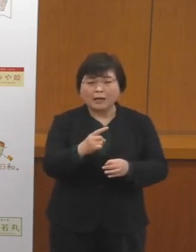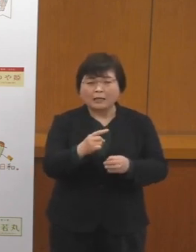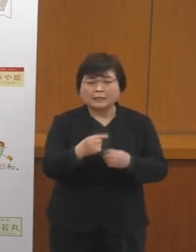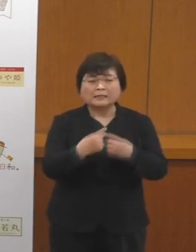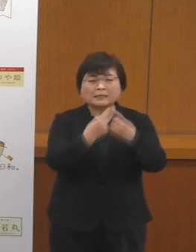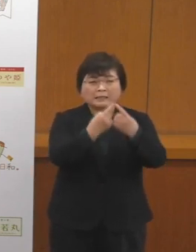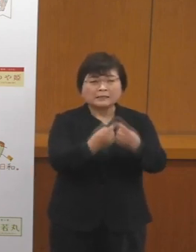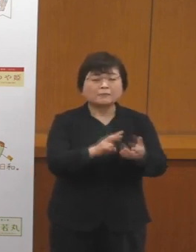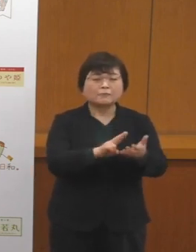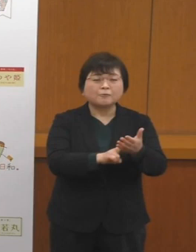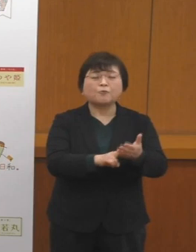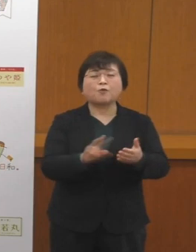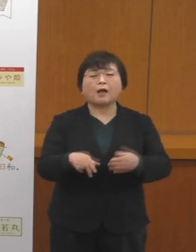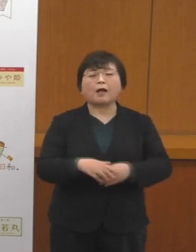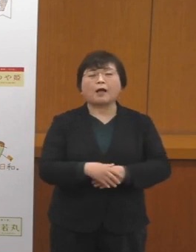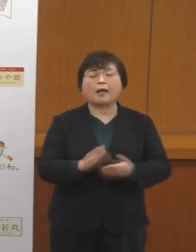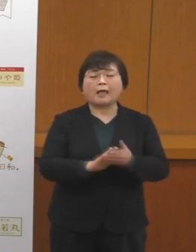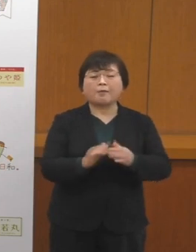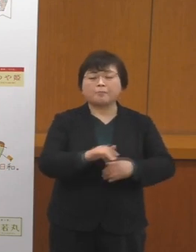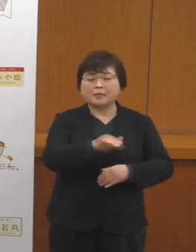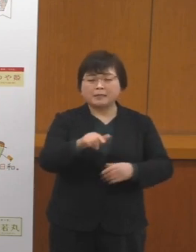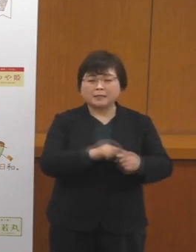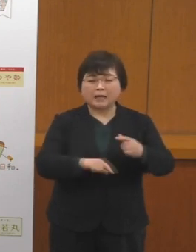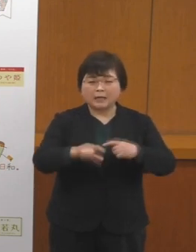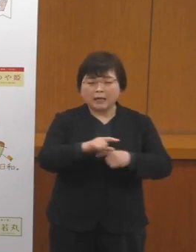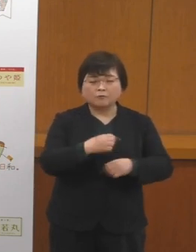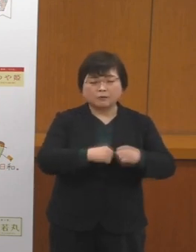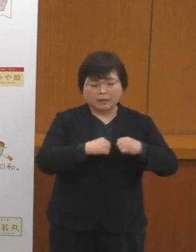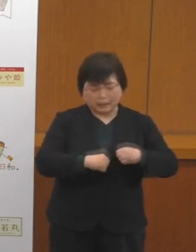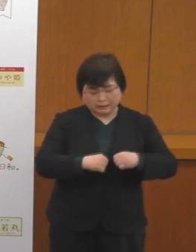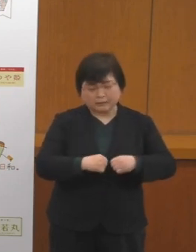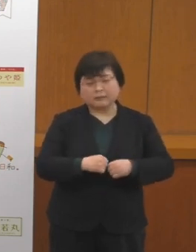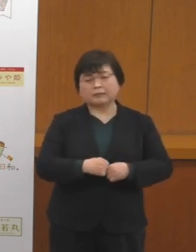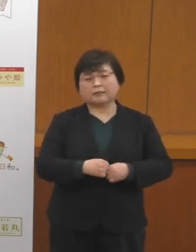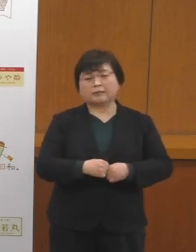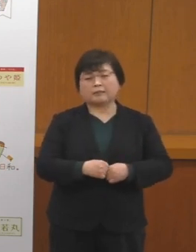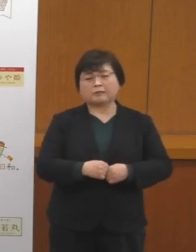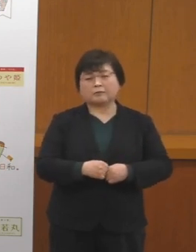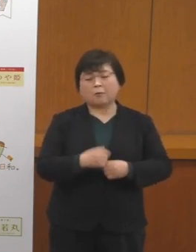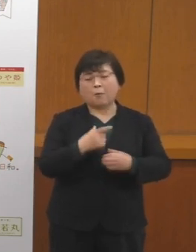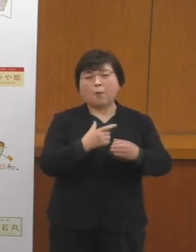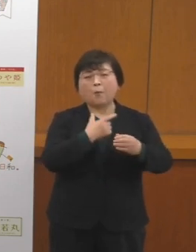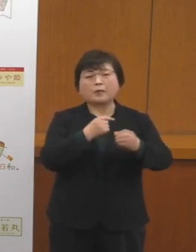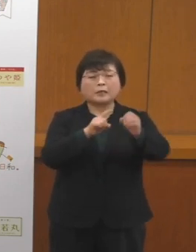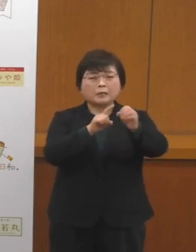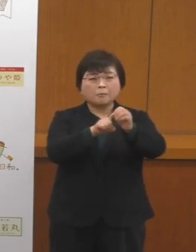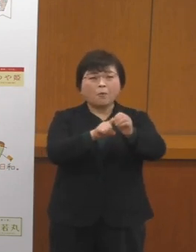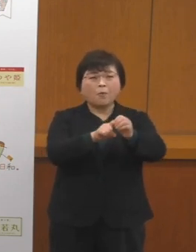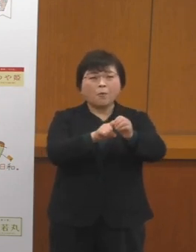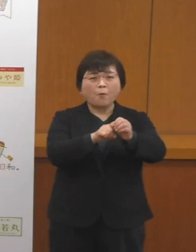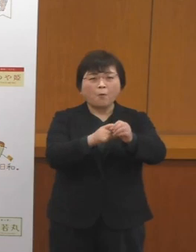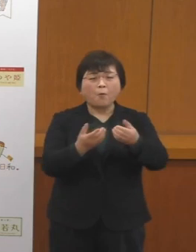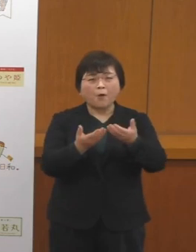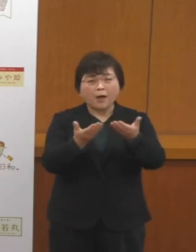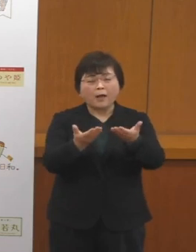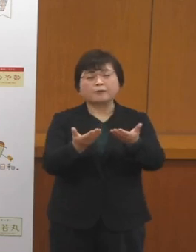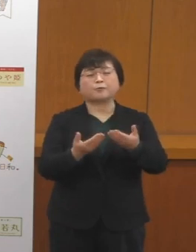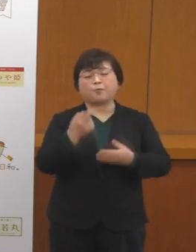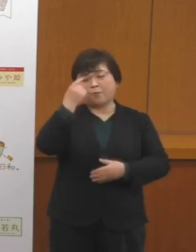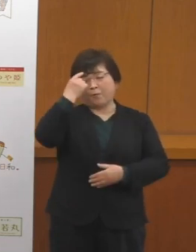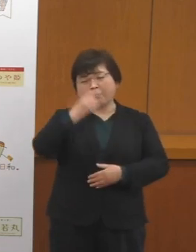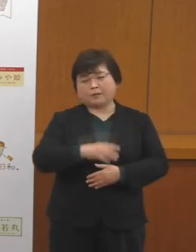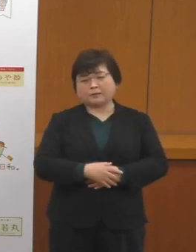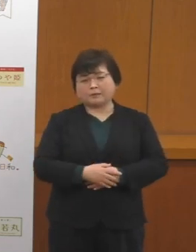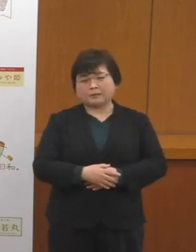決定の方は県民にさらなる元気と希望を与えてくれたと思います